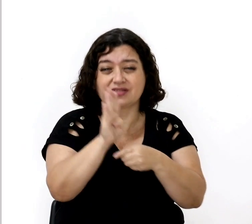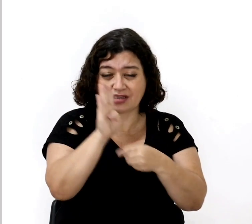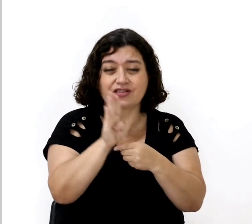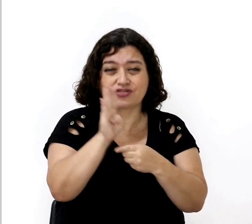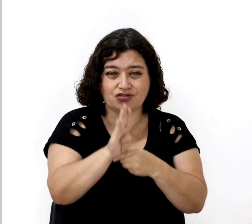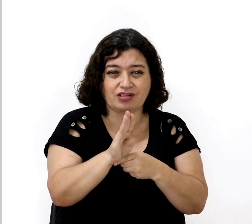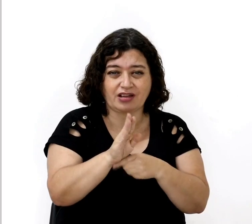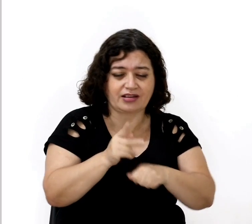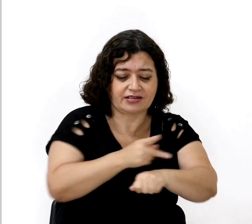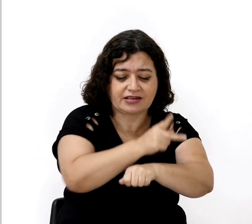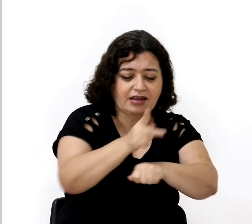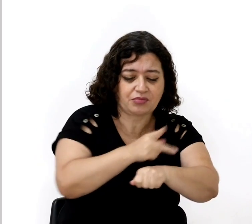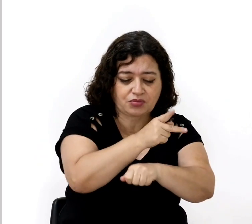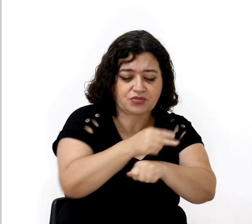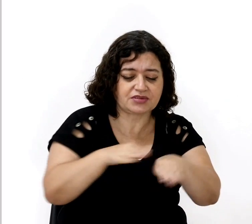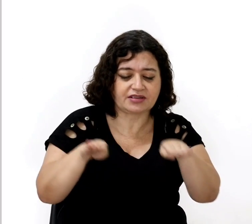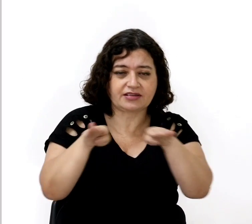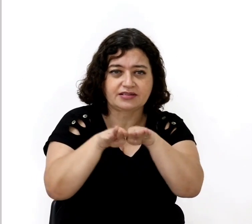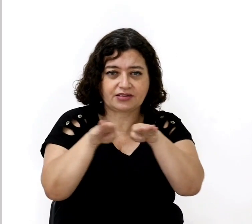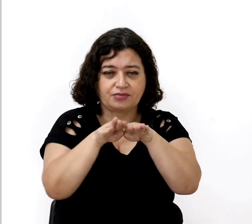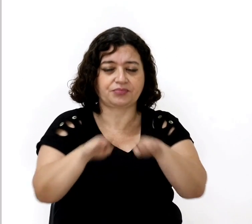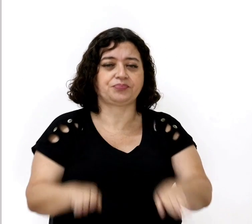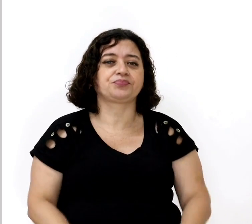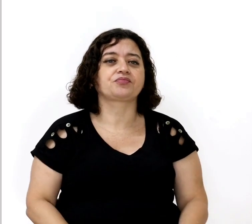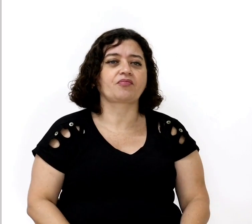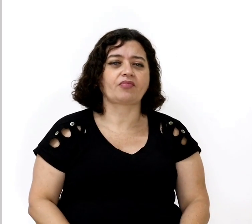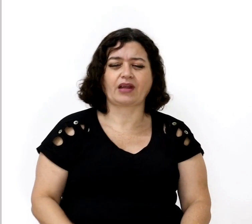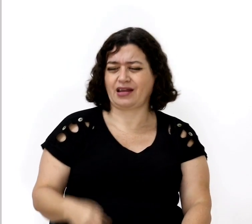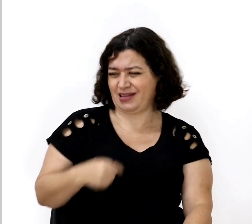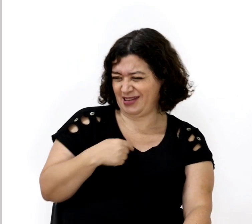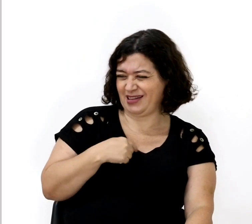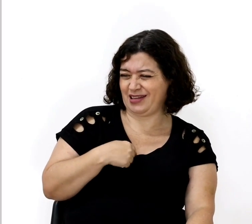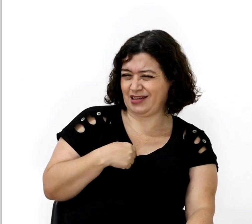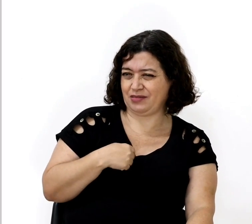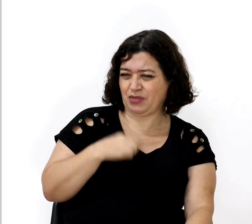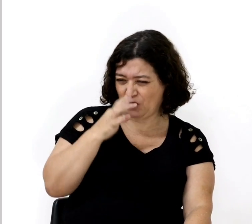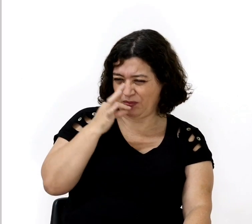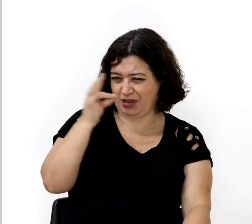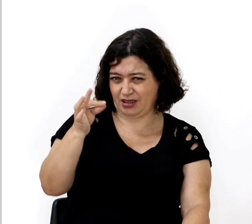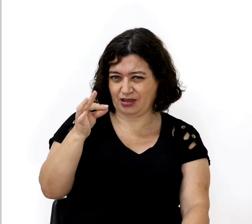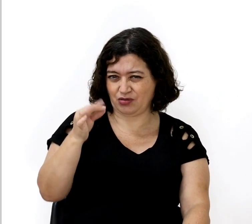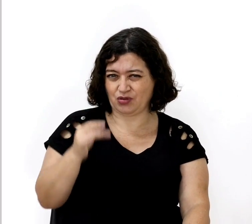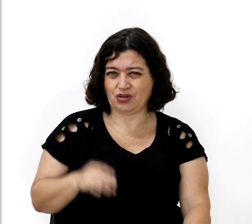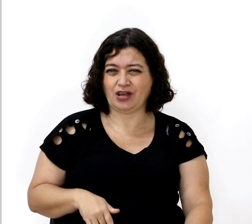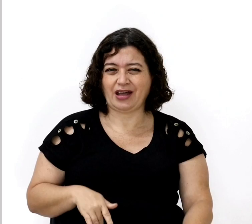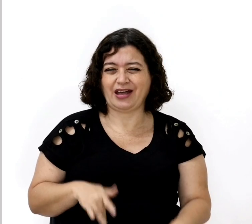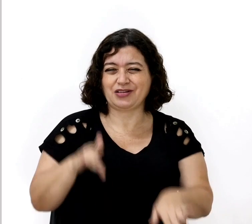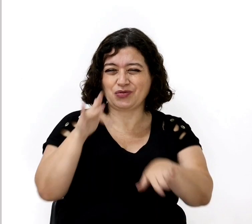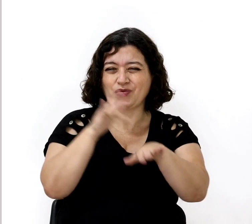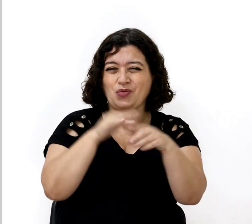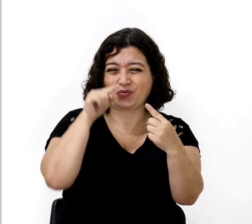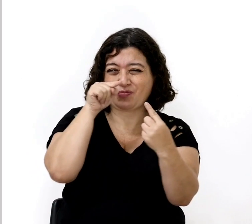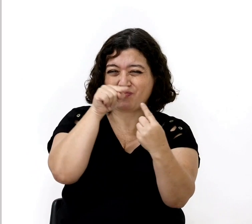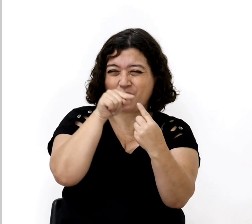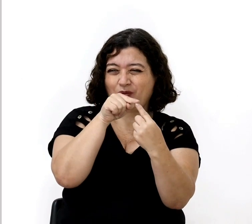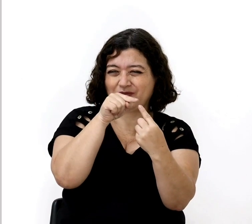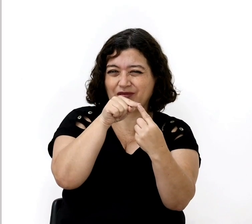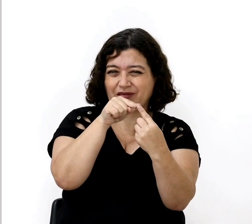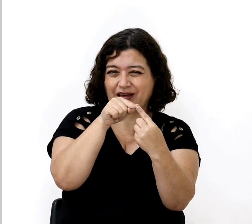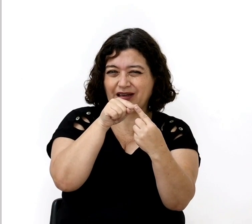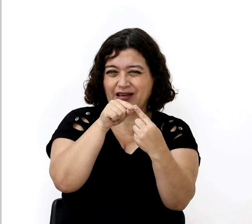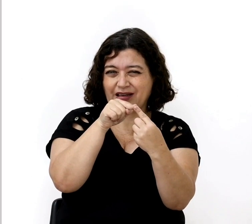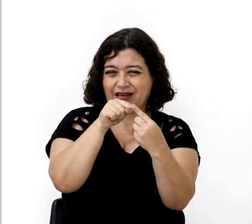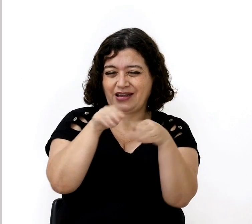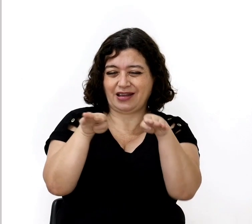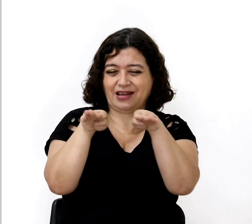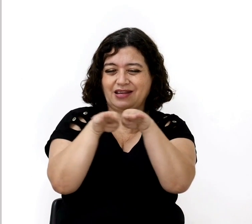ajudar na busca desse equilíbrio. Eu acho que você tocou num ponto aí que eu acho que é a chave, né? É justamente